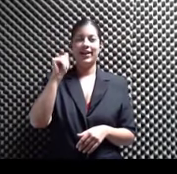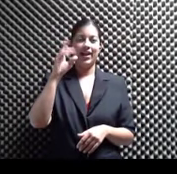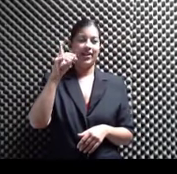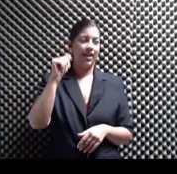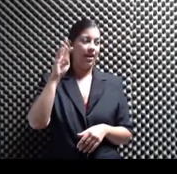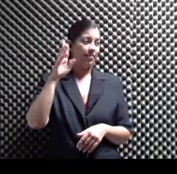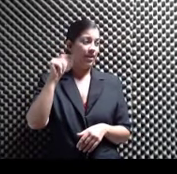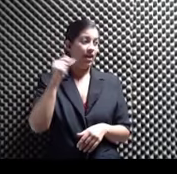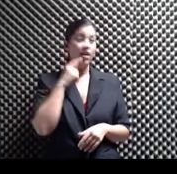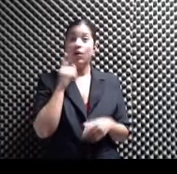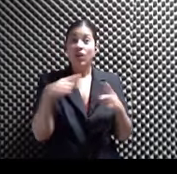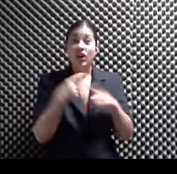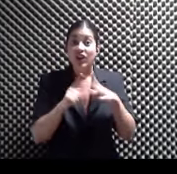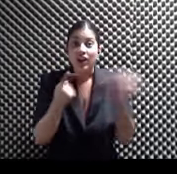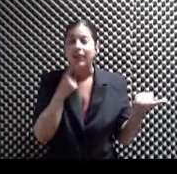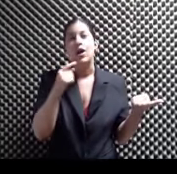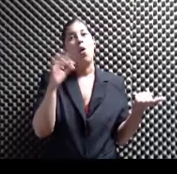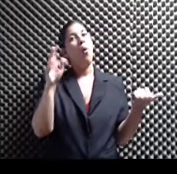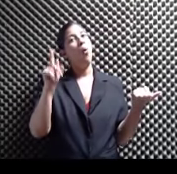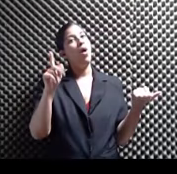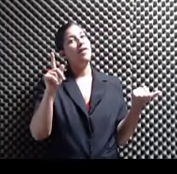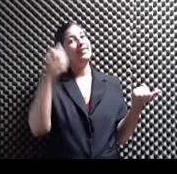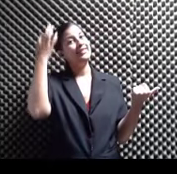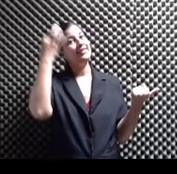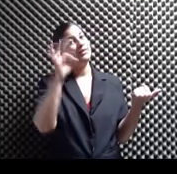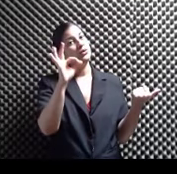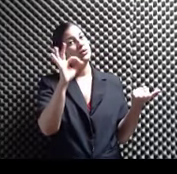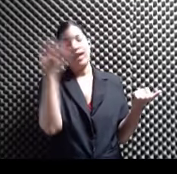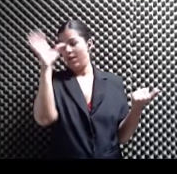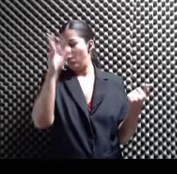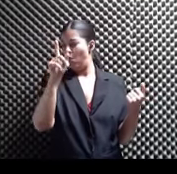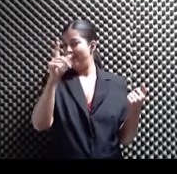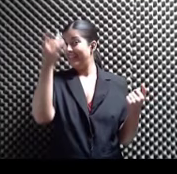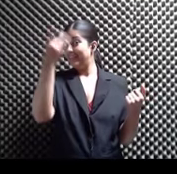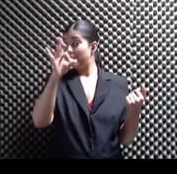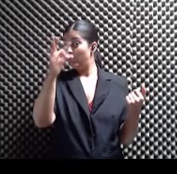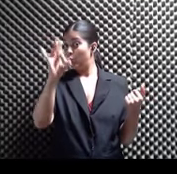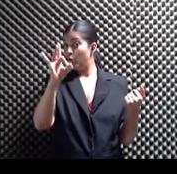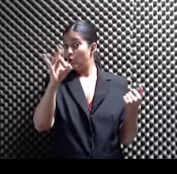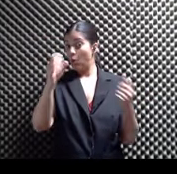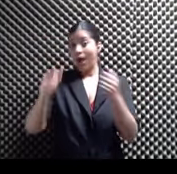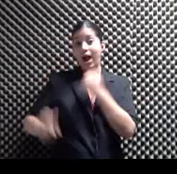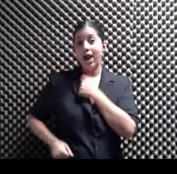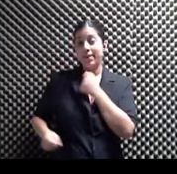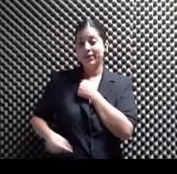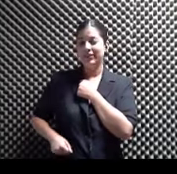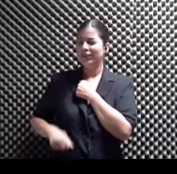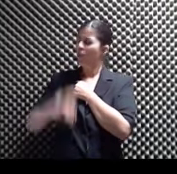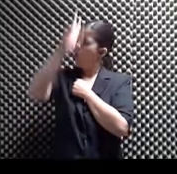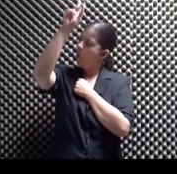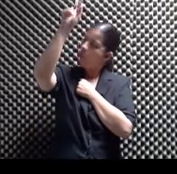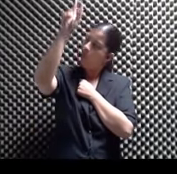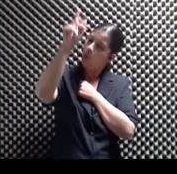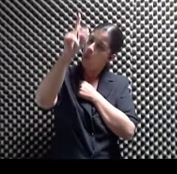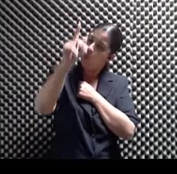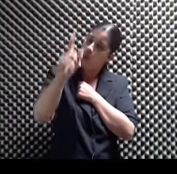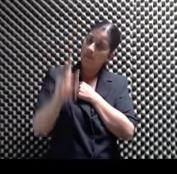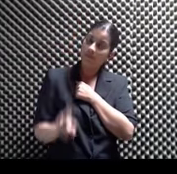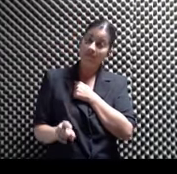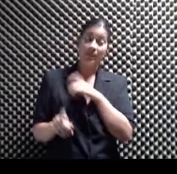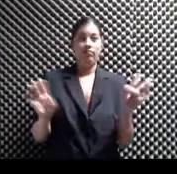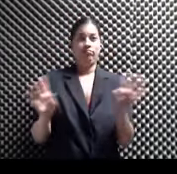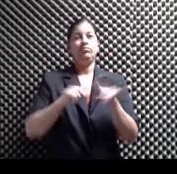comienza ahora, ya este jueves, 18 de abril, y van a estar todos los jueves consecutivos hasta el 23 de mayo. O sea que solamente jueves. Los